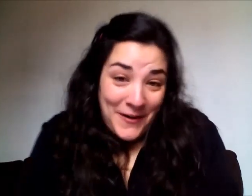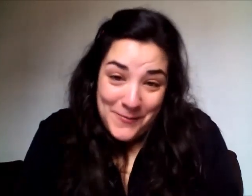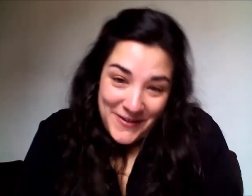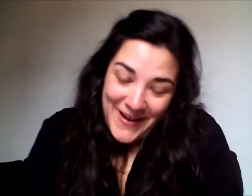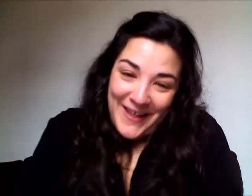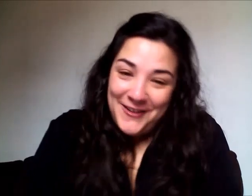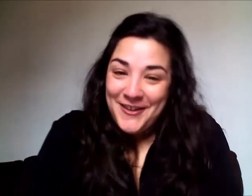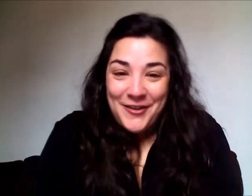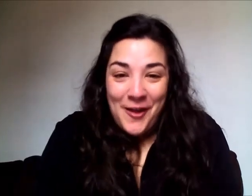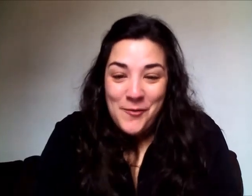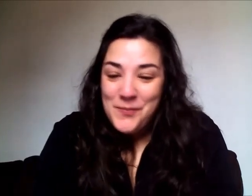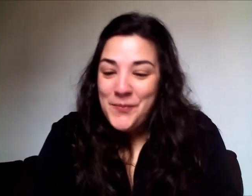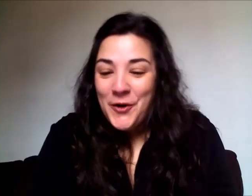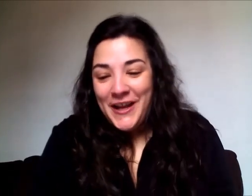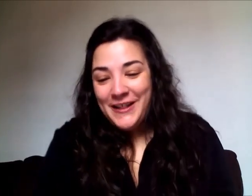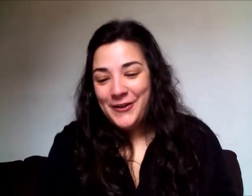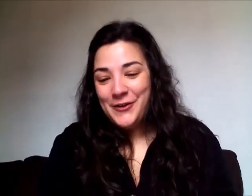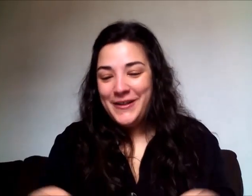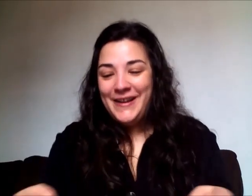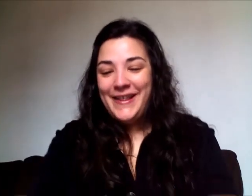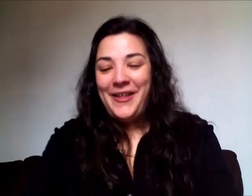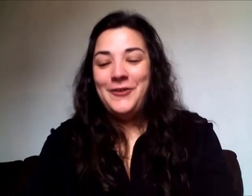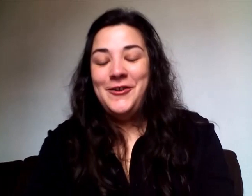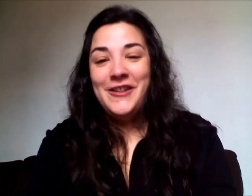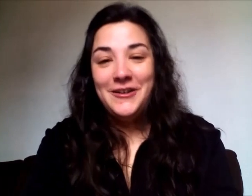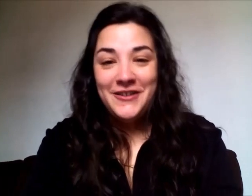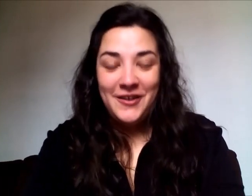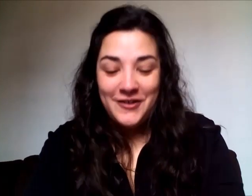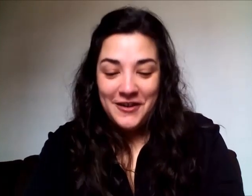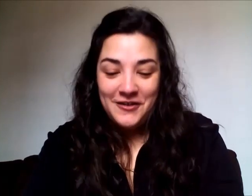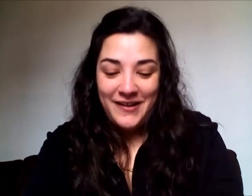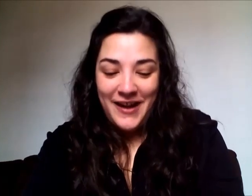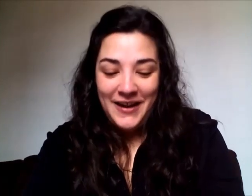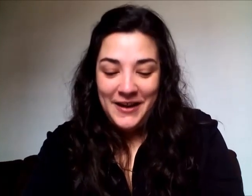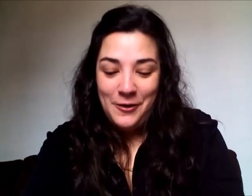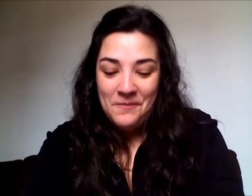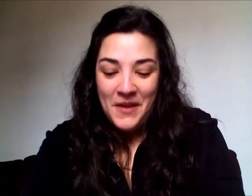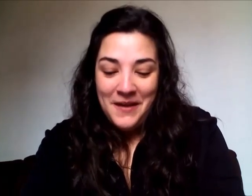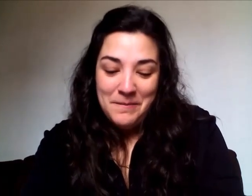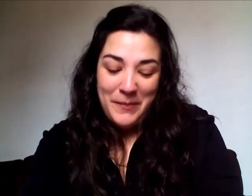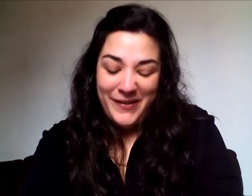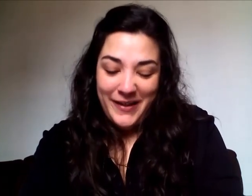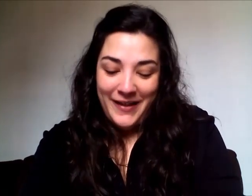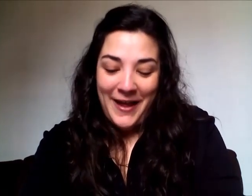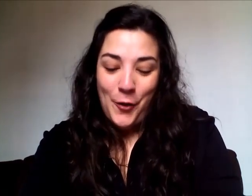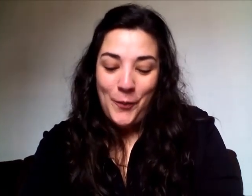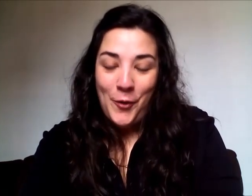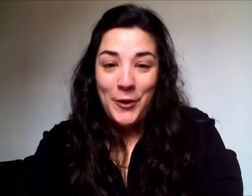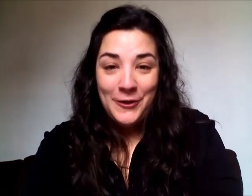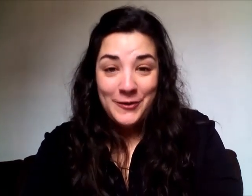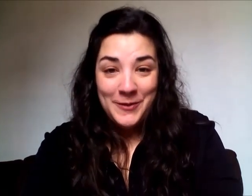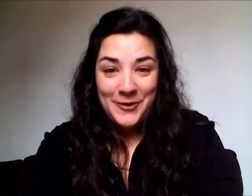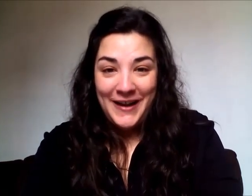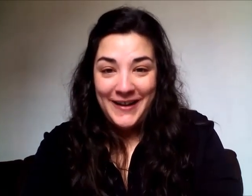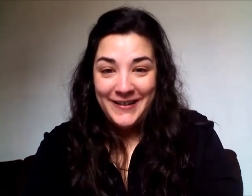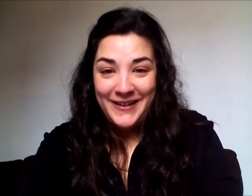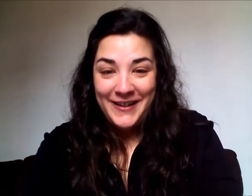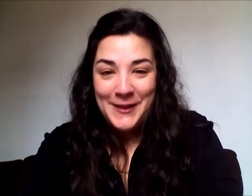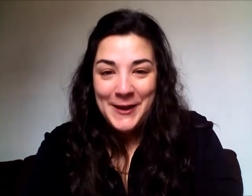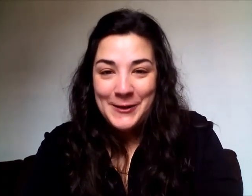Bueno, pues nada, os he contado un poquito, he utilizado algunos de los signos que nos ha salido, me he presentado un poquito, espero que lo hayáis